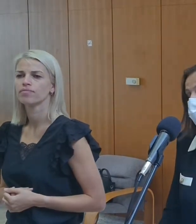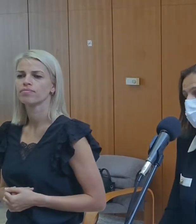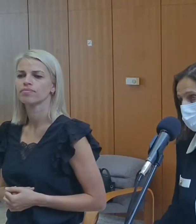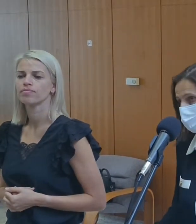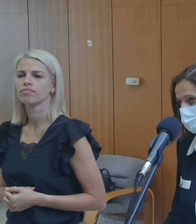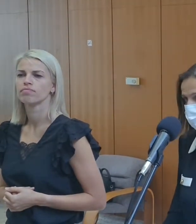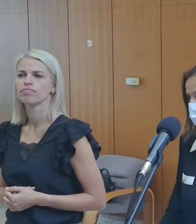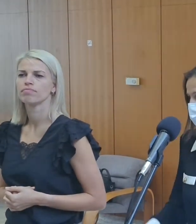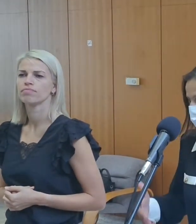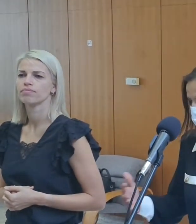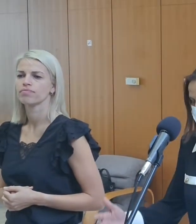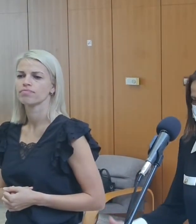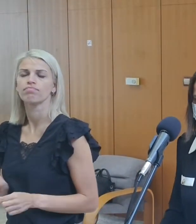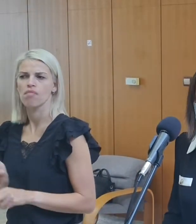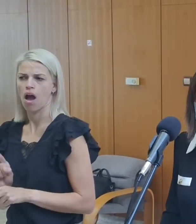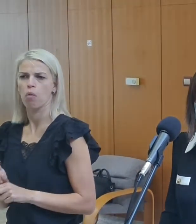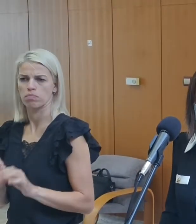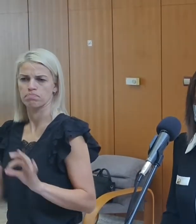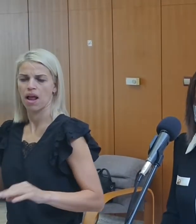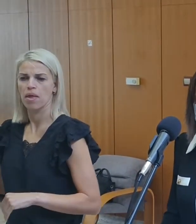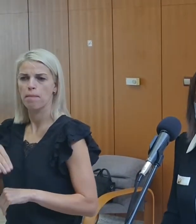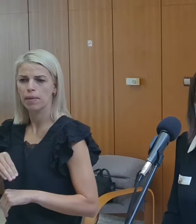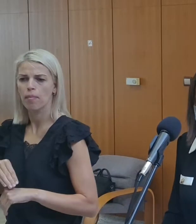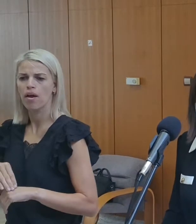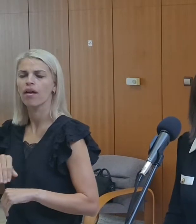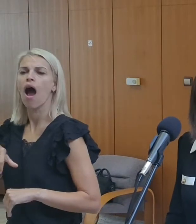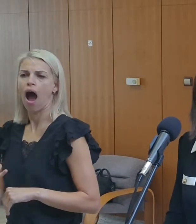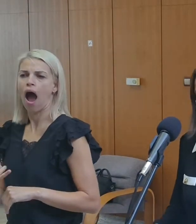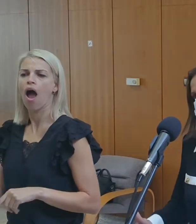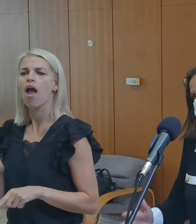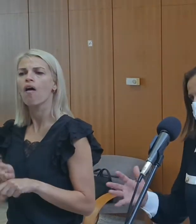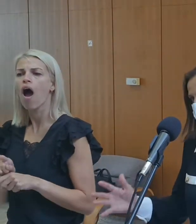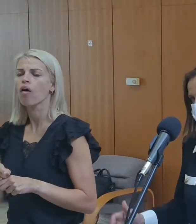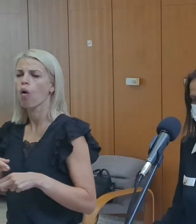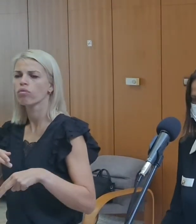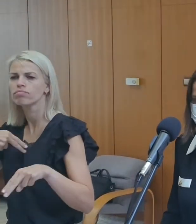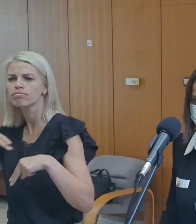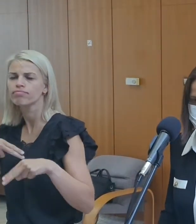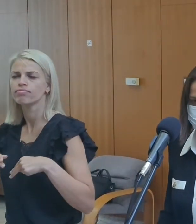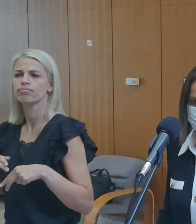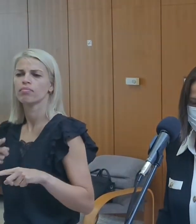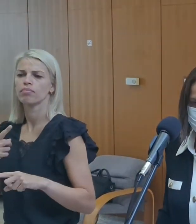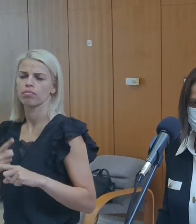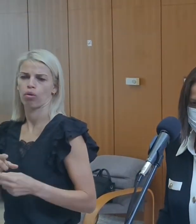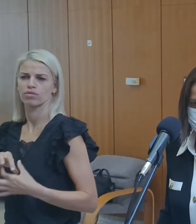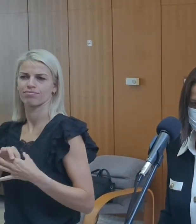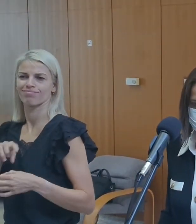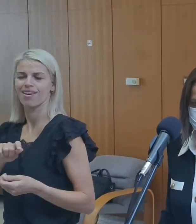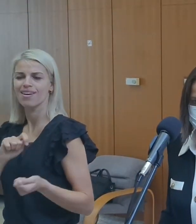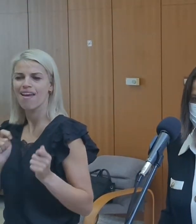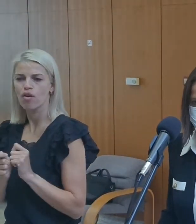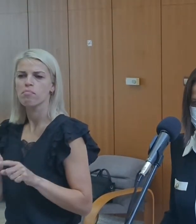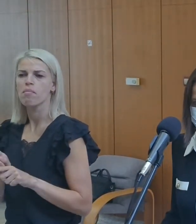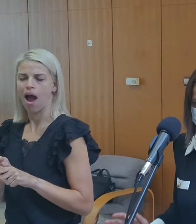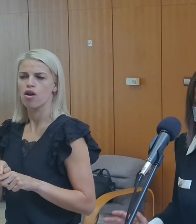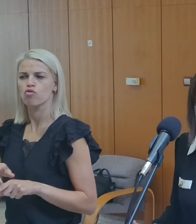bolo na mieste ich aj reflektovať. Ja si myslím, že vo veľkej miere som sa snažila ich reflektovať, aby tá reforma bola priateľnejšia.